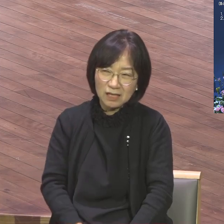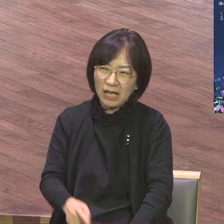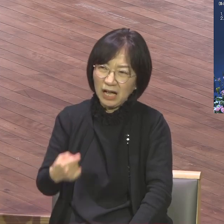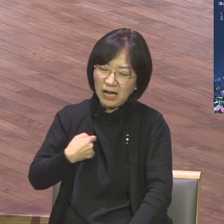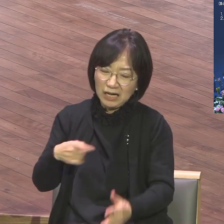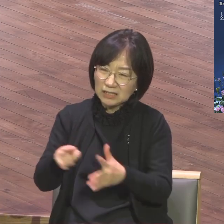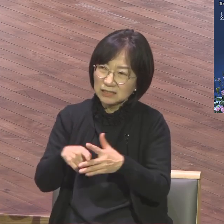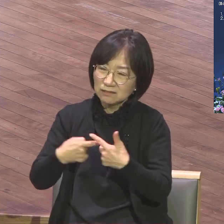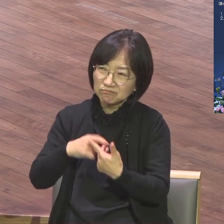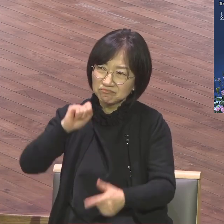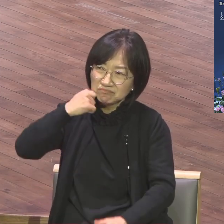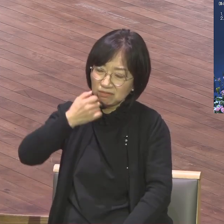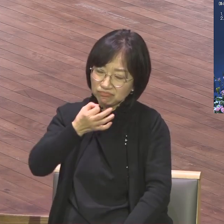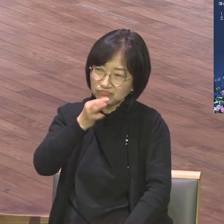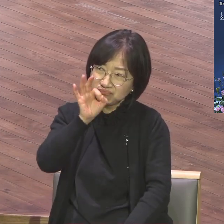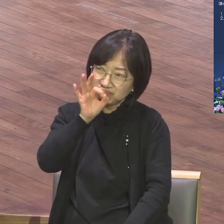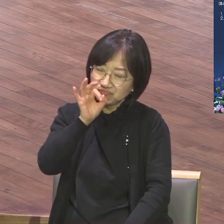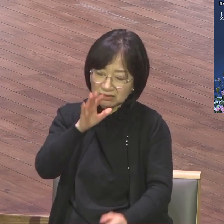돼요.